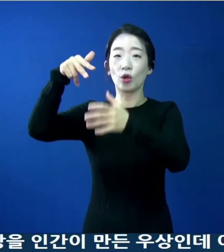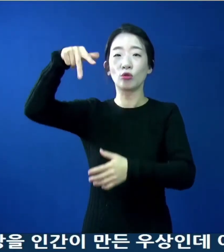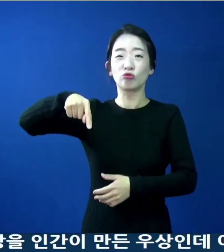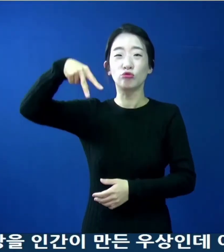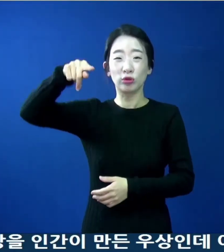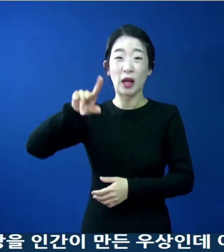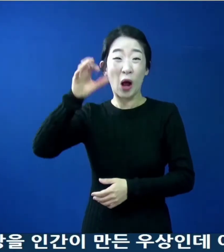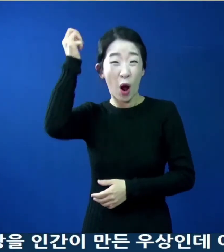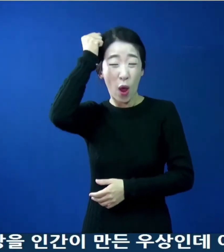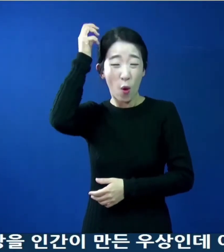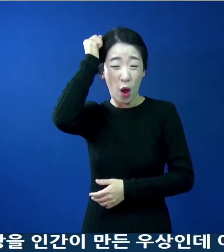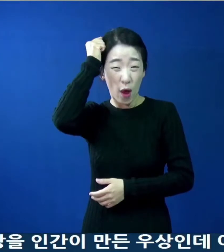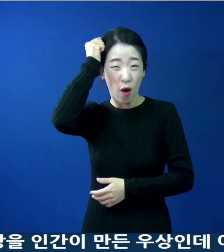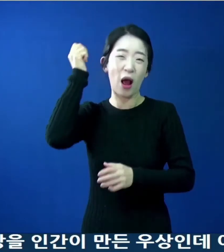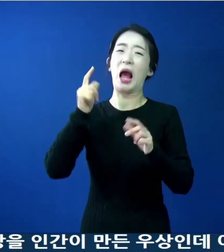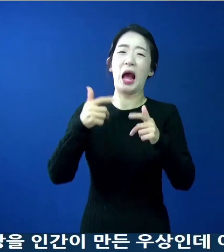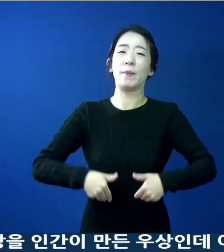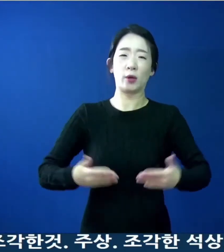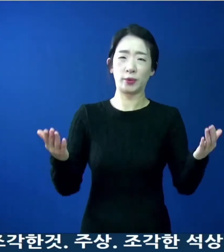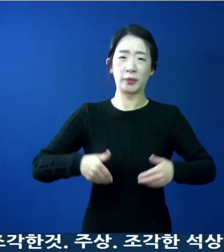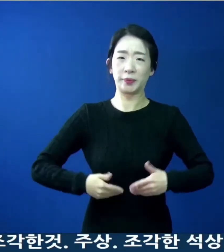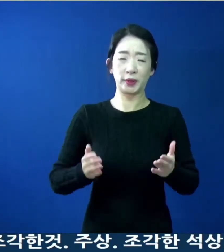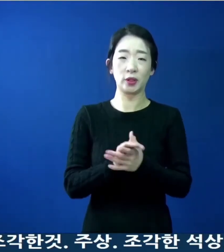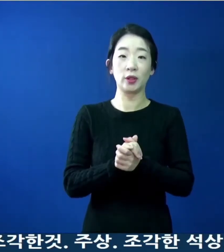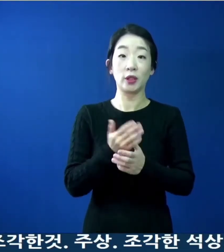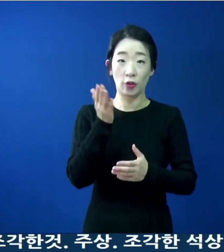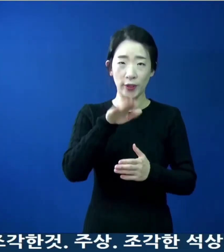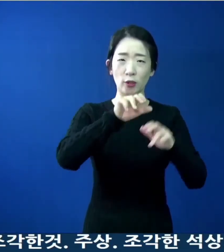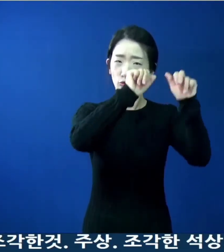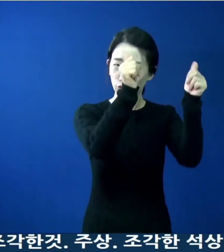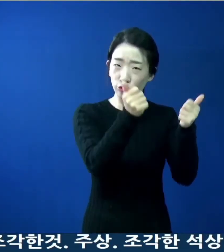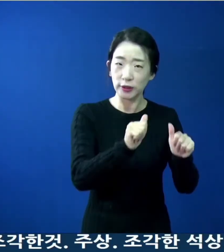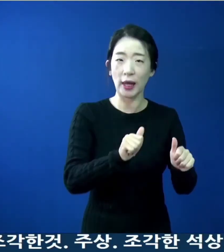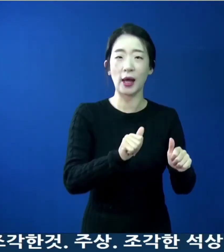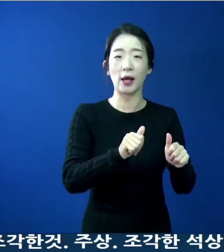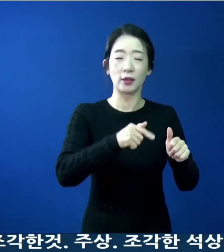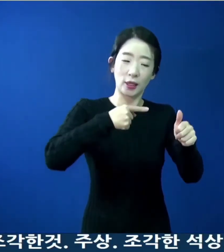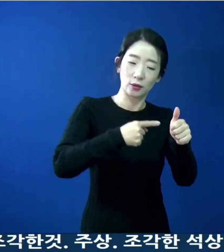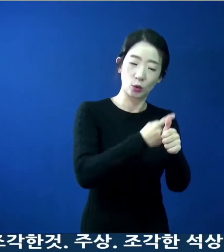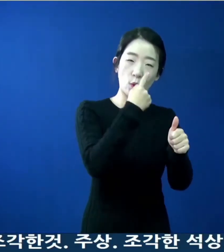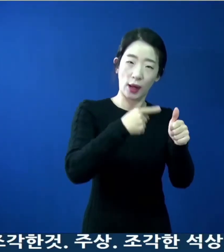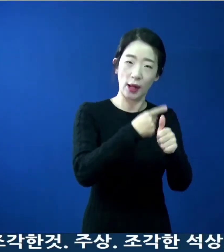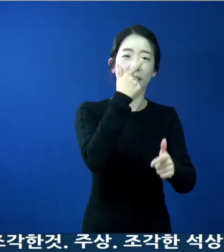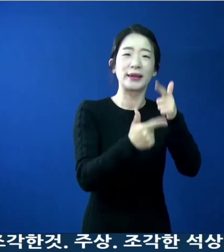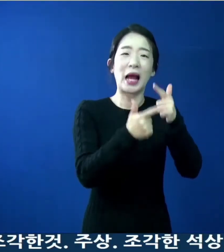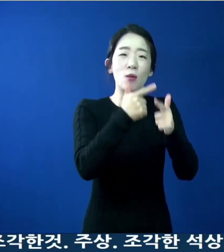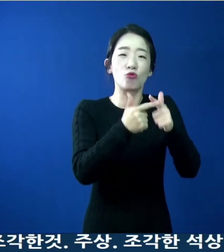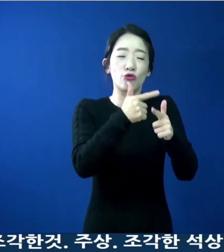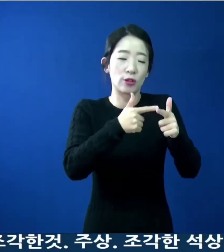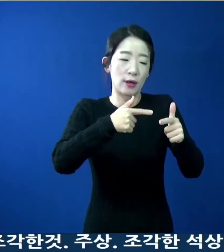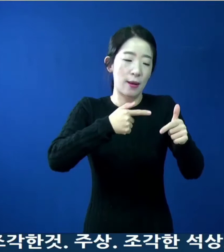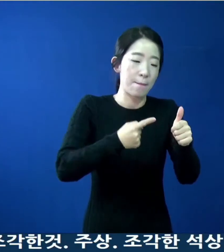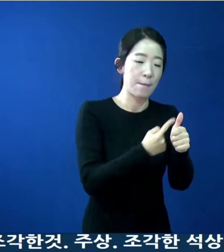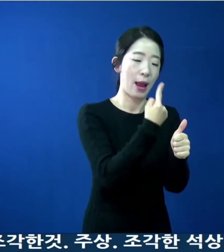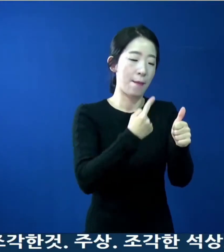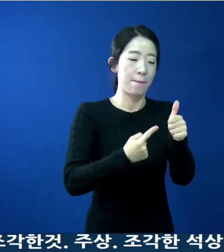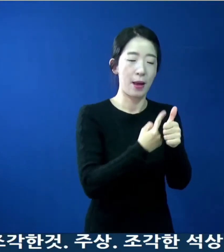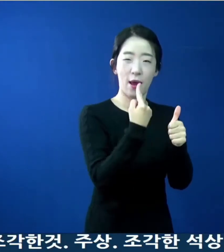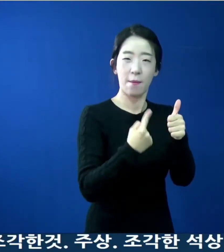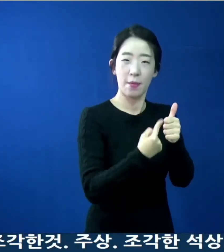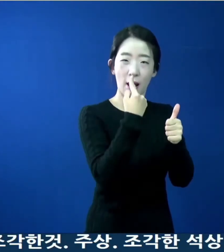없어요. 첫 번째 나오는 조각이라는 것은 아마 나무를 깎아 만든 우상인 것 같고요.